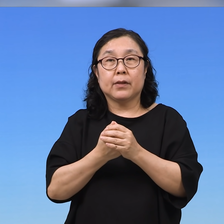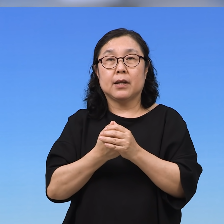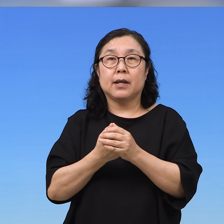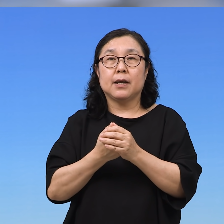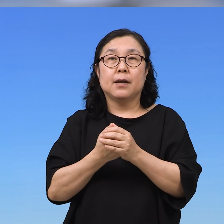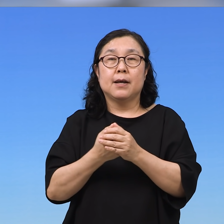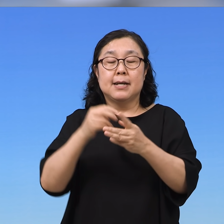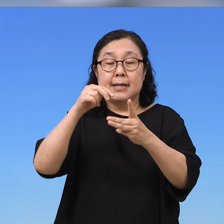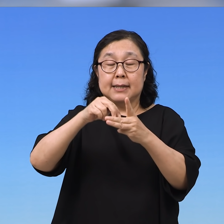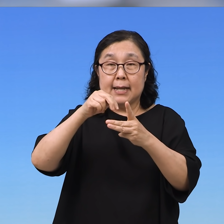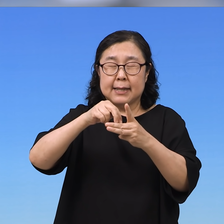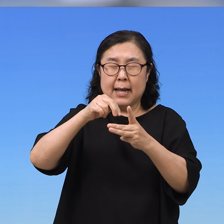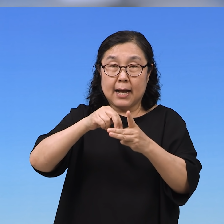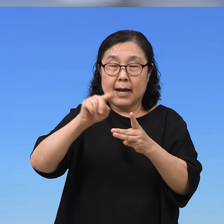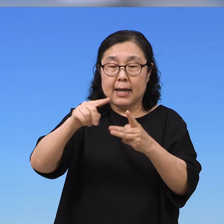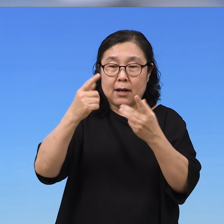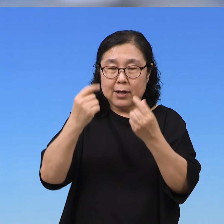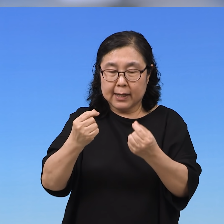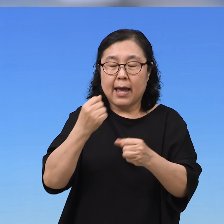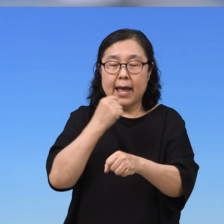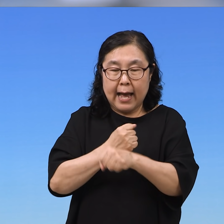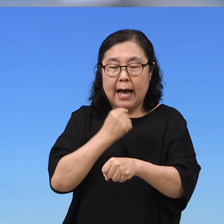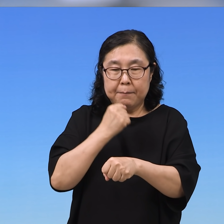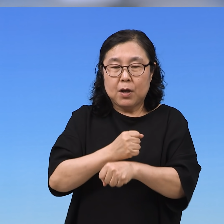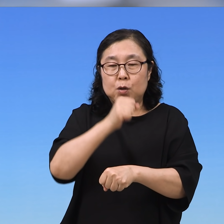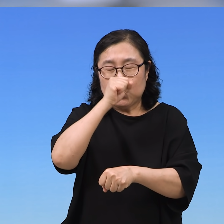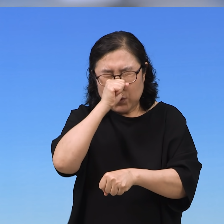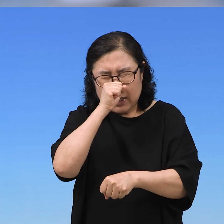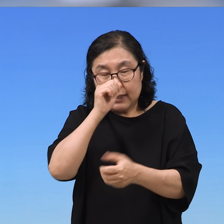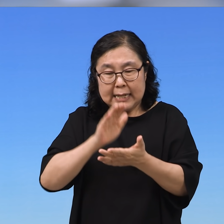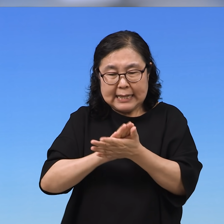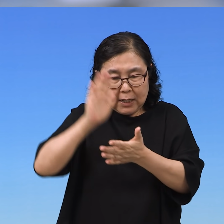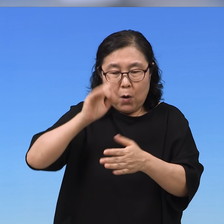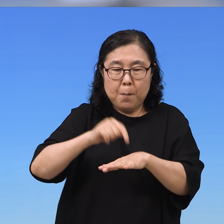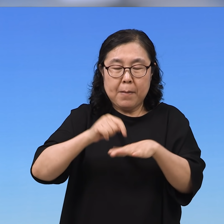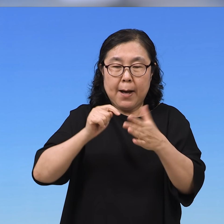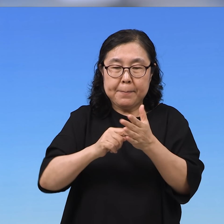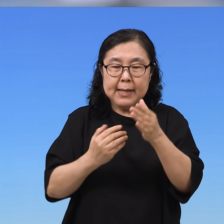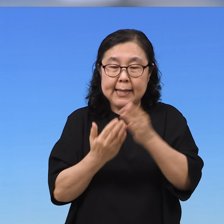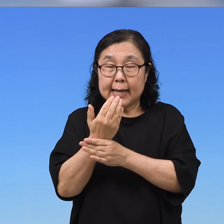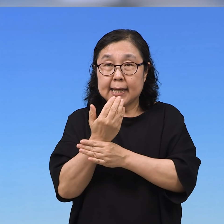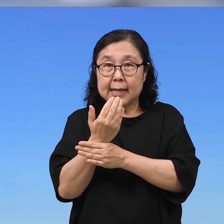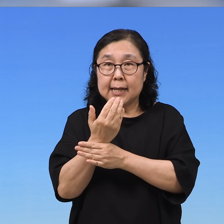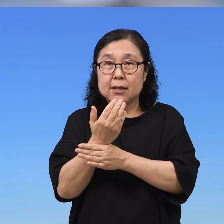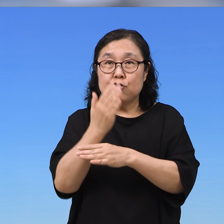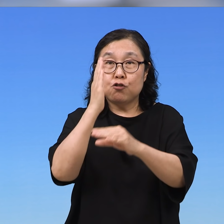하면 되겠구나라고 마음에 뜨거움이 용솟음 치고 있는데